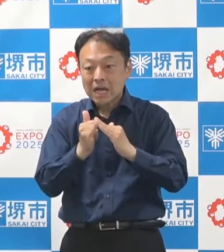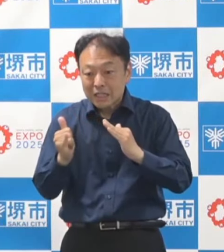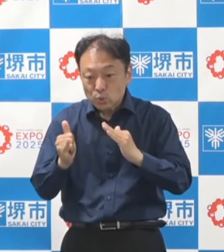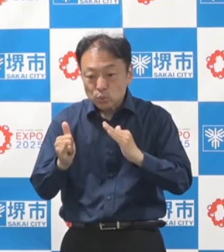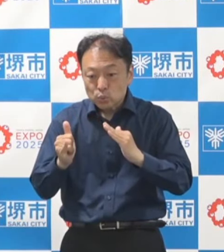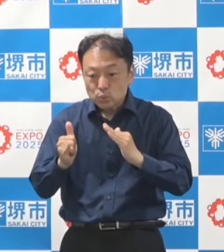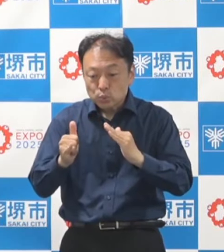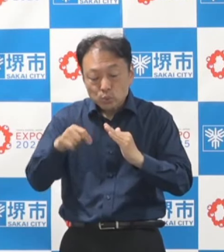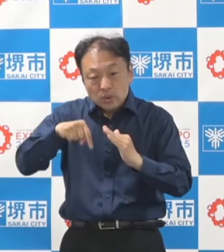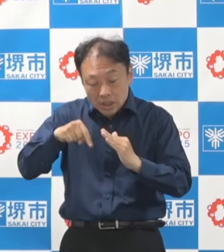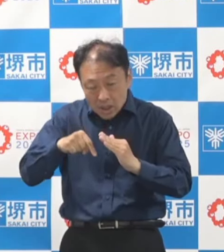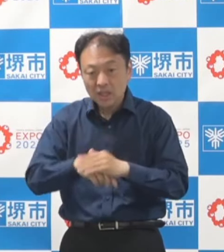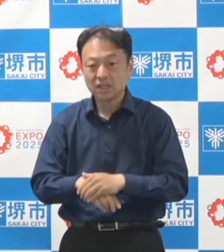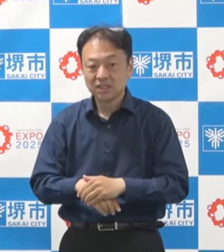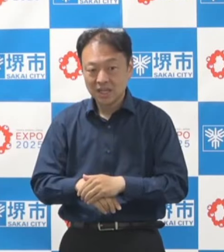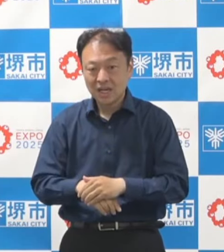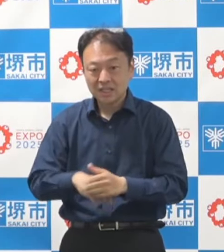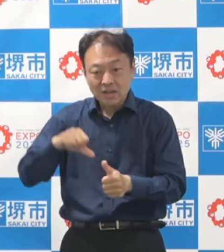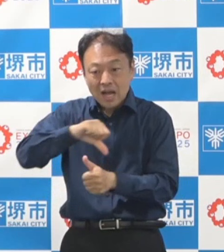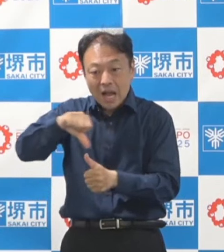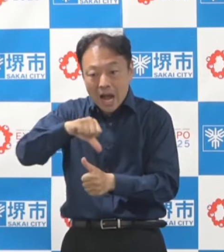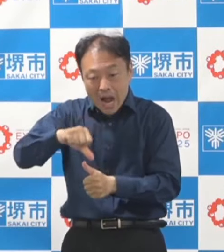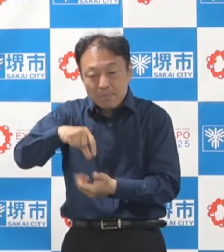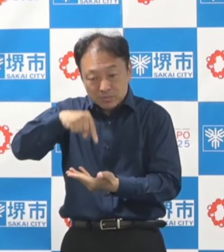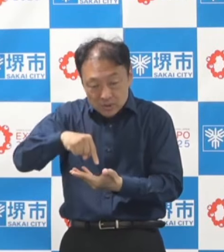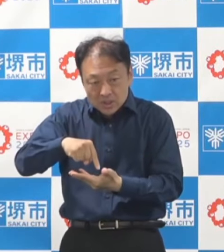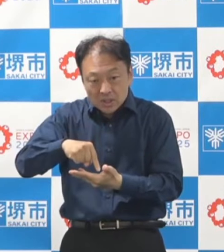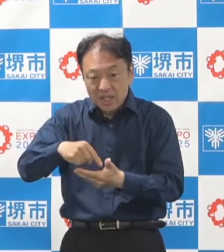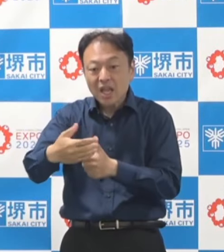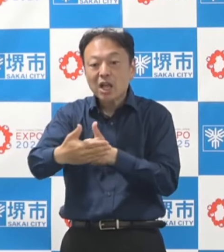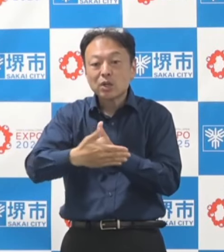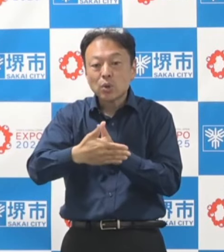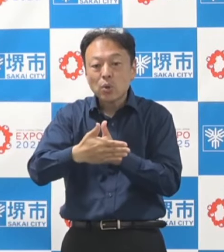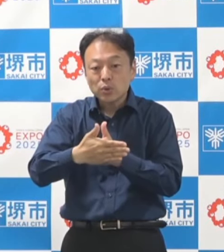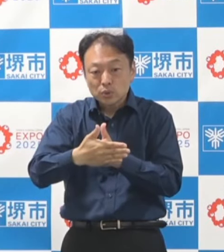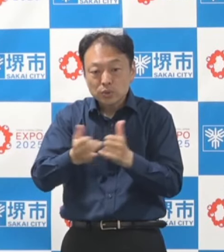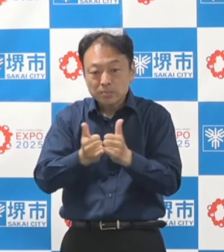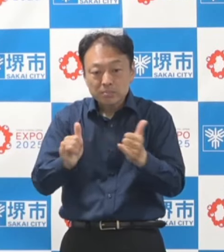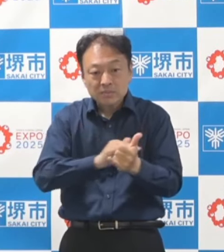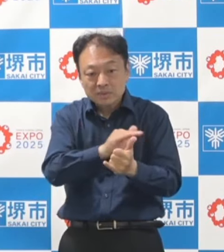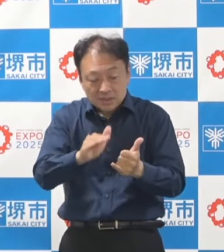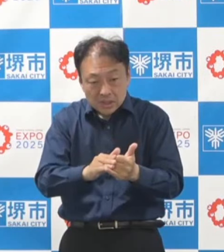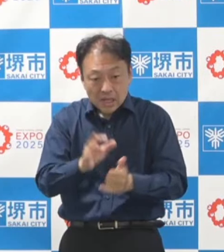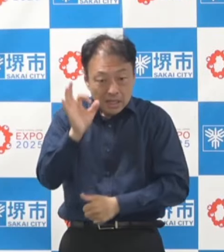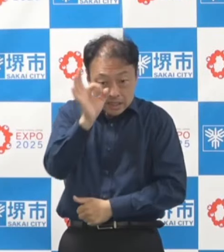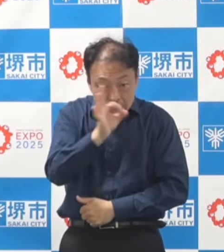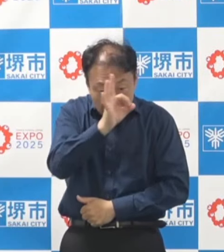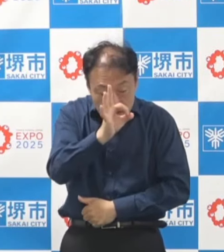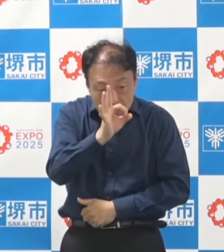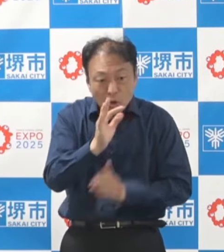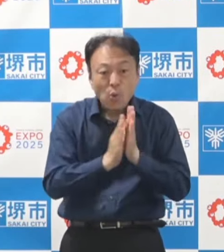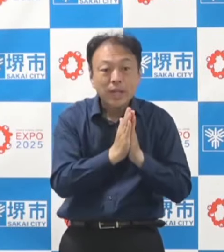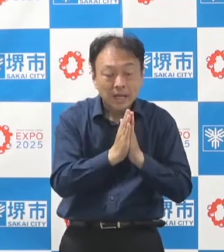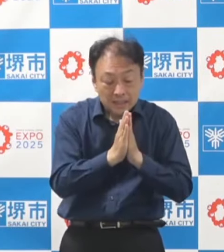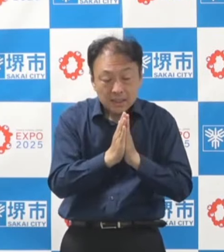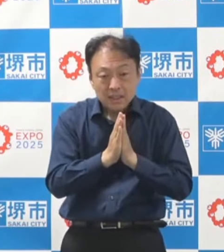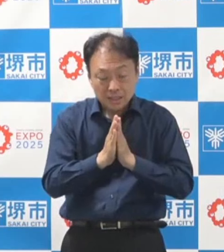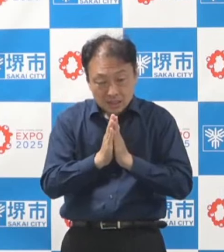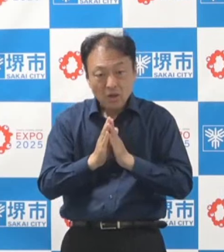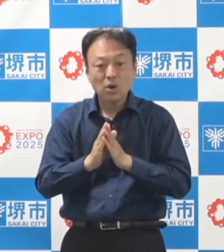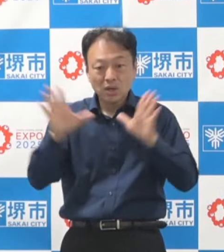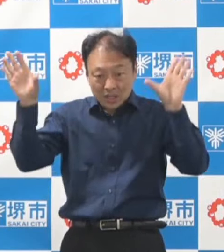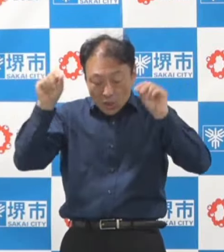が見守り合いアプリで協力者の方々に捜索依頼を行う、この情